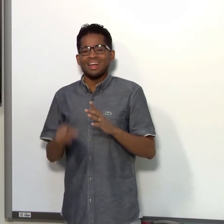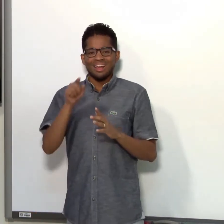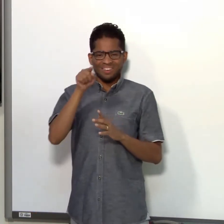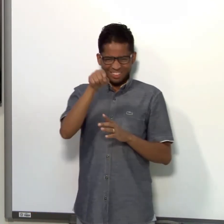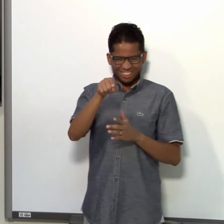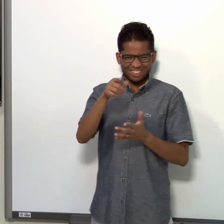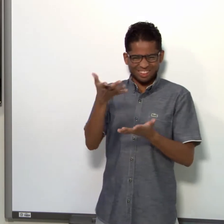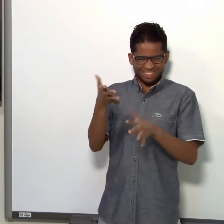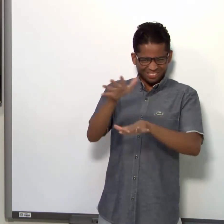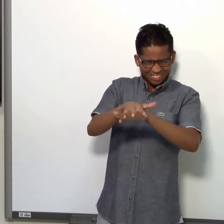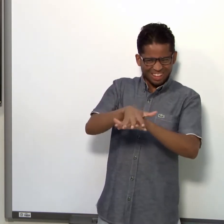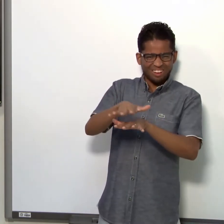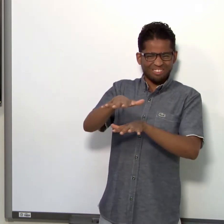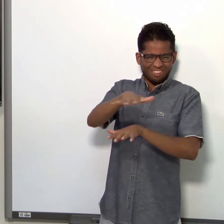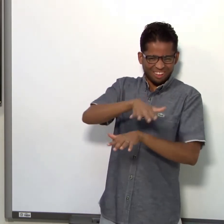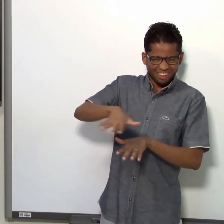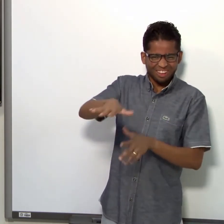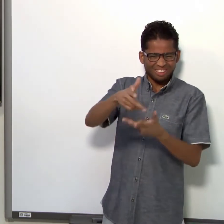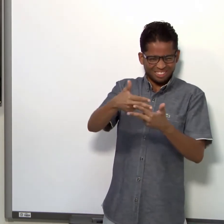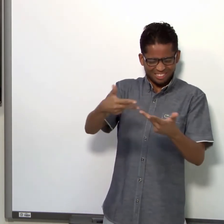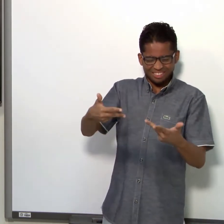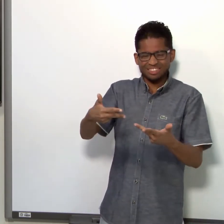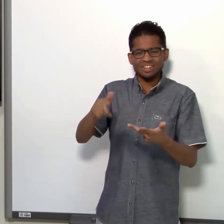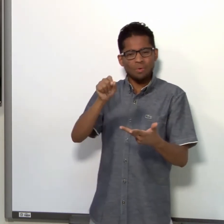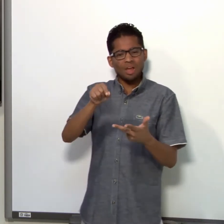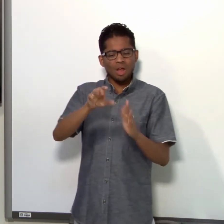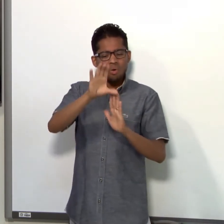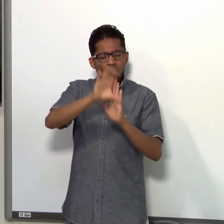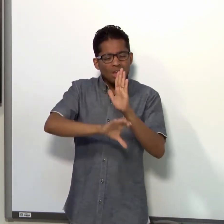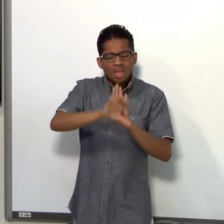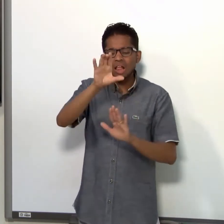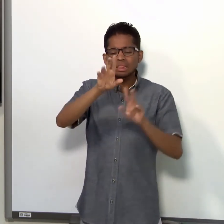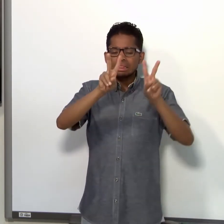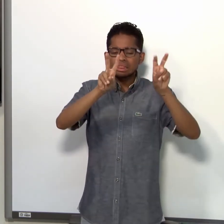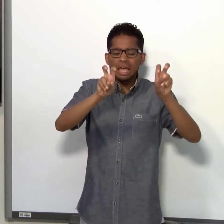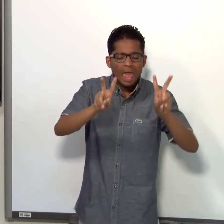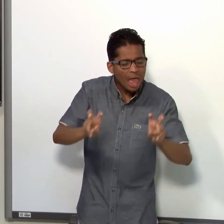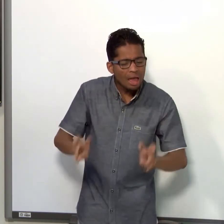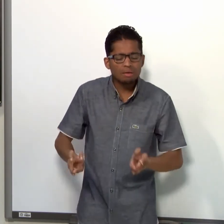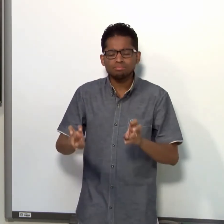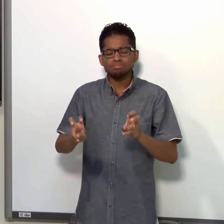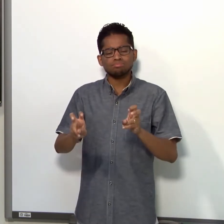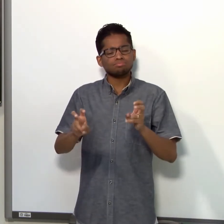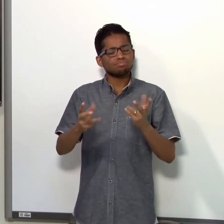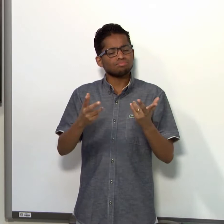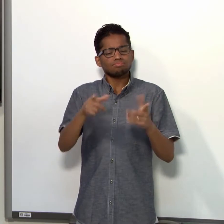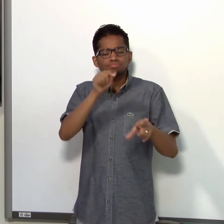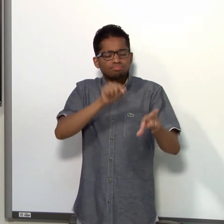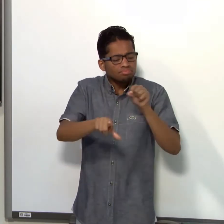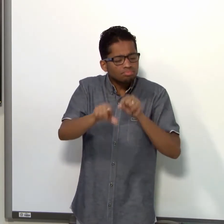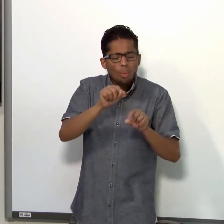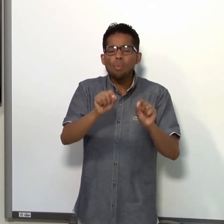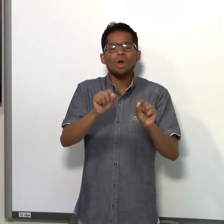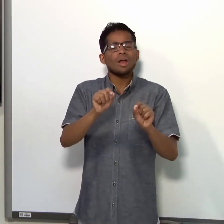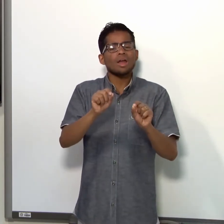Então, falamos da inclusão, mas, e com relação ao currículo, aos conteúdos?